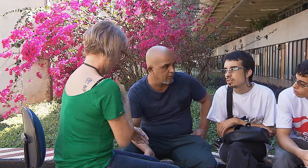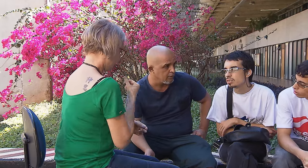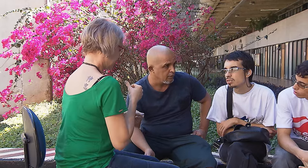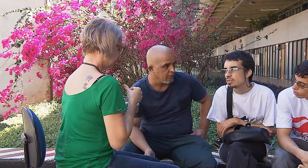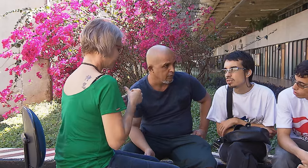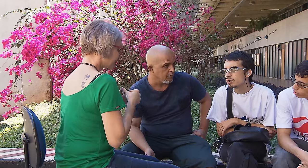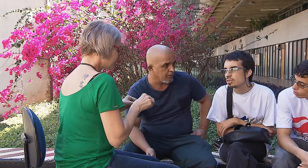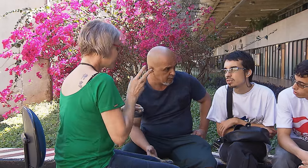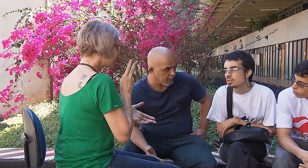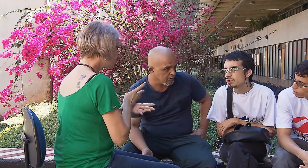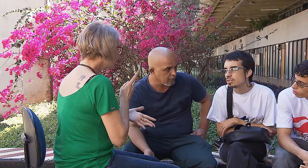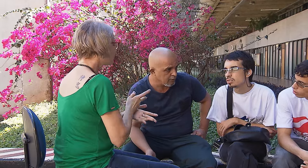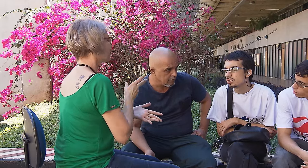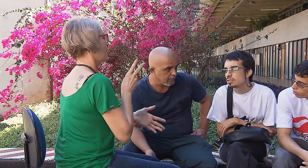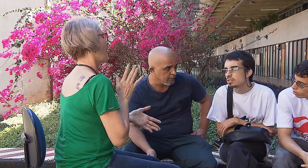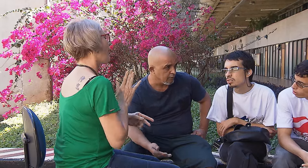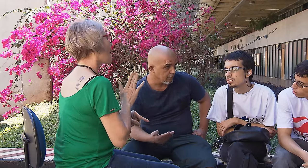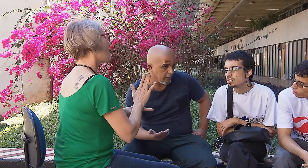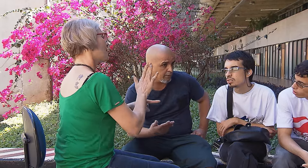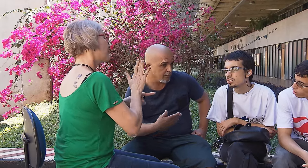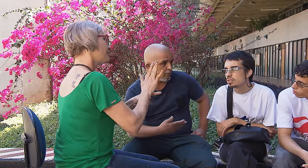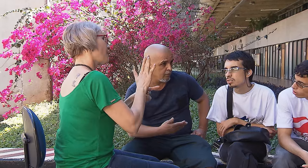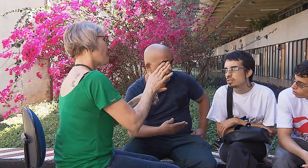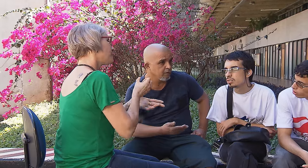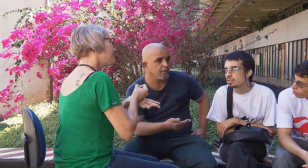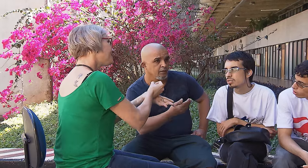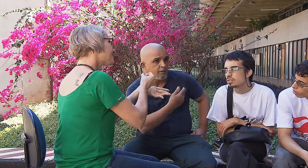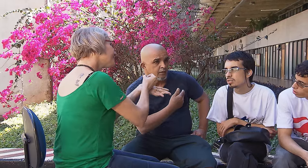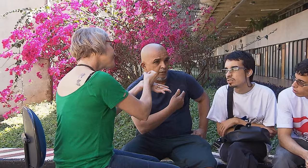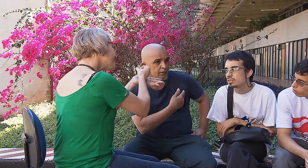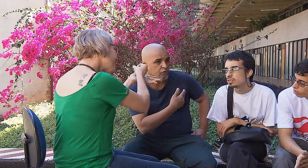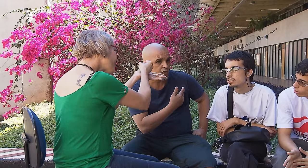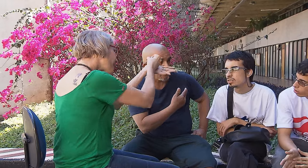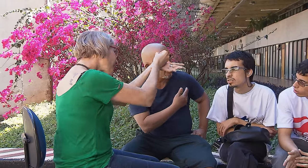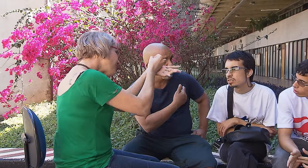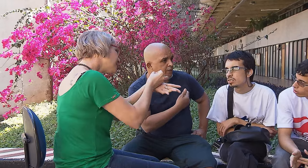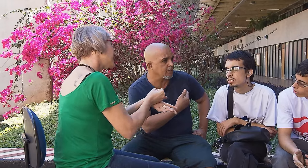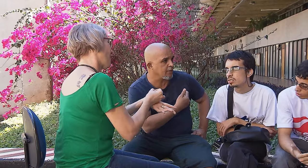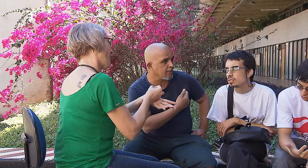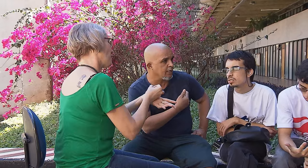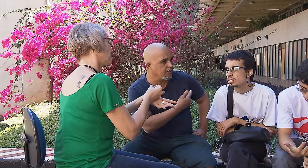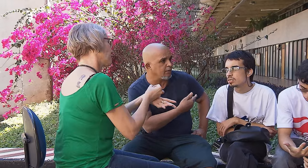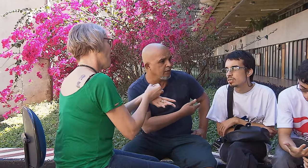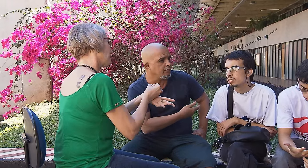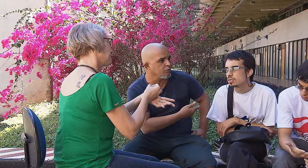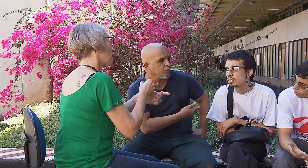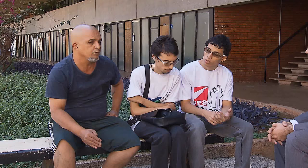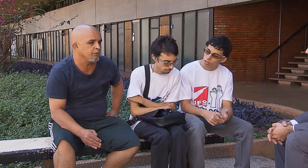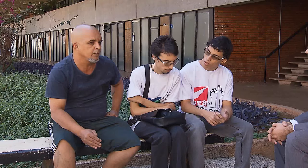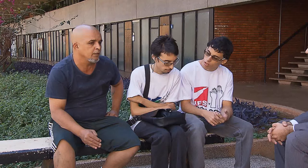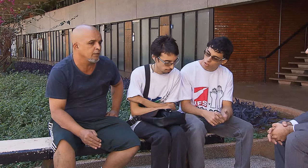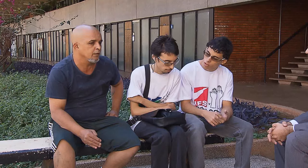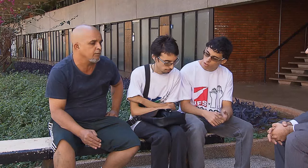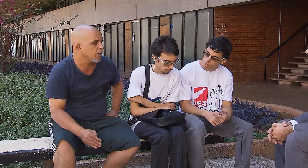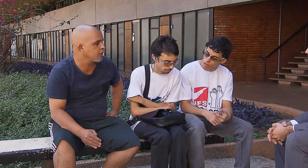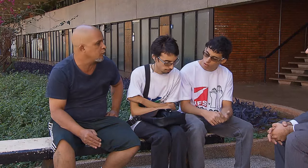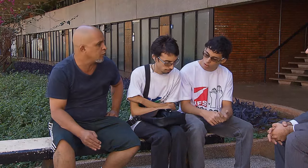deixou até o serviço público para se tornar pedagoga e se empenhar na educação dos filhos. Ele destaca o papel de